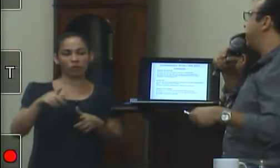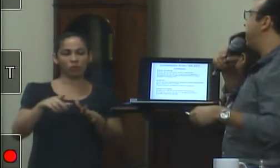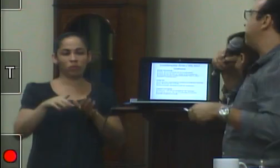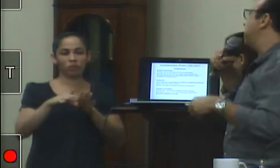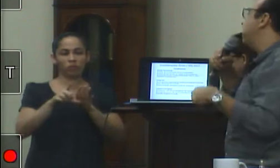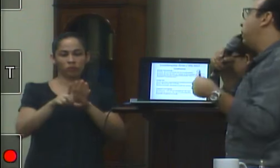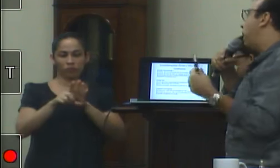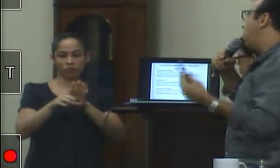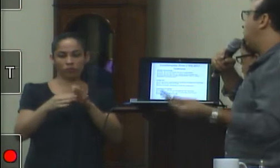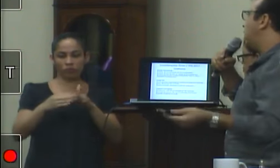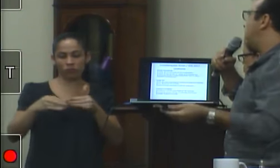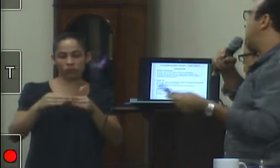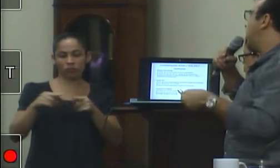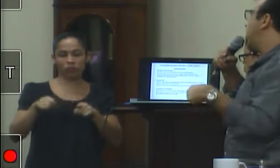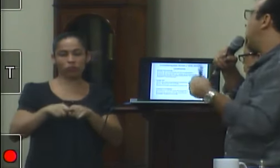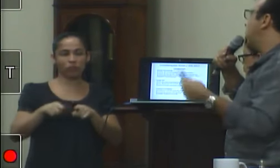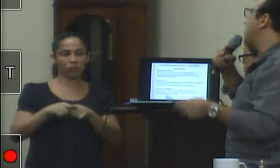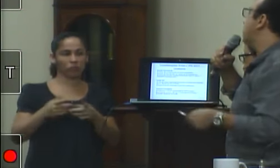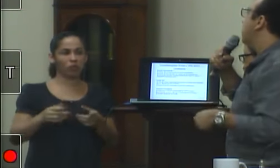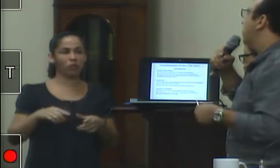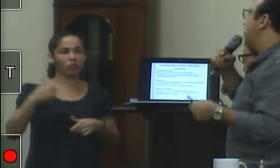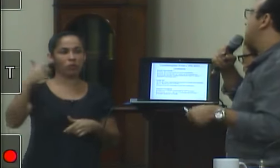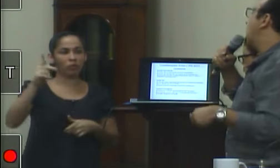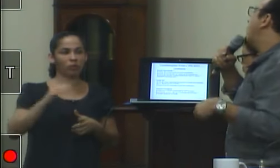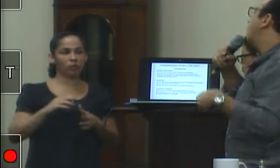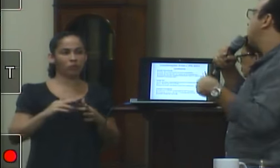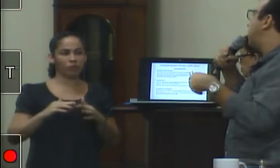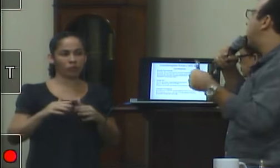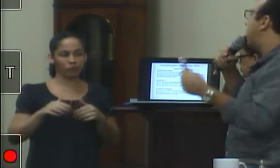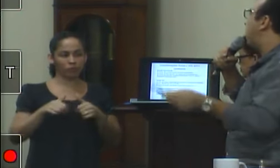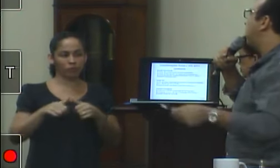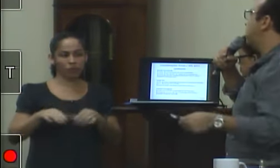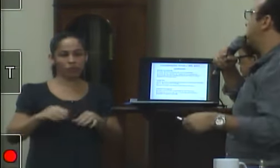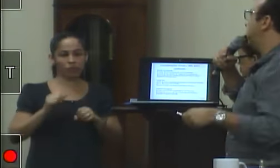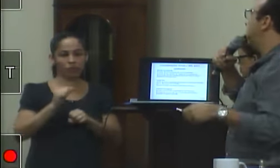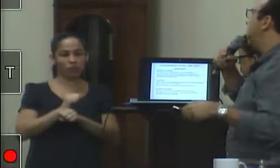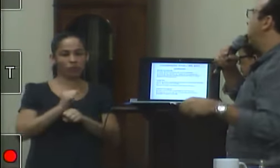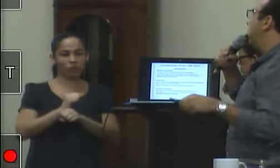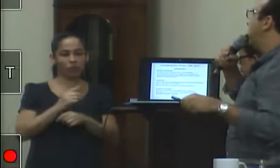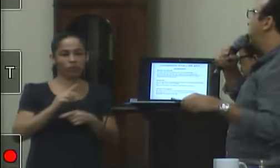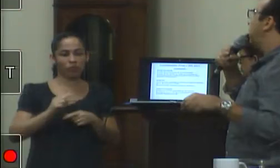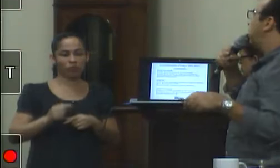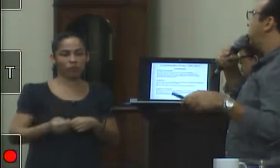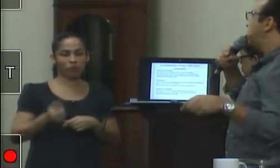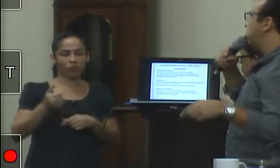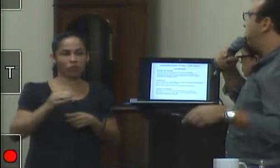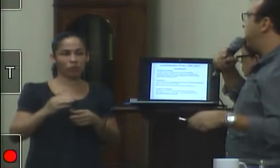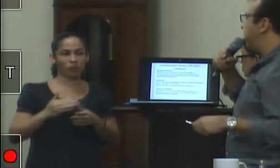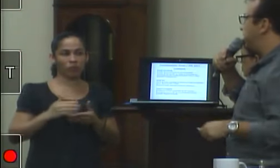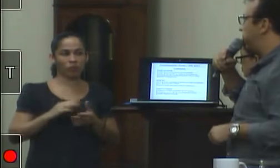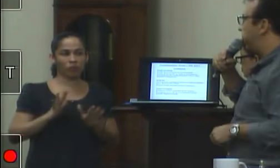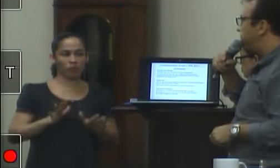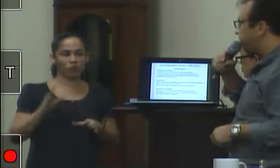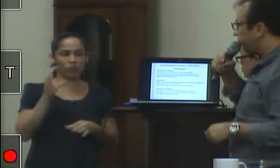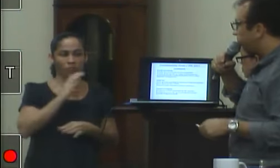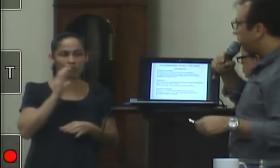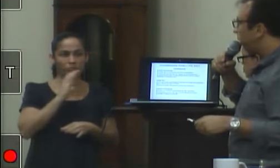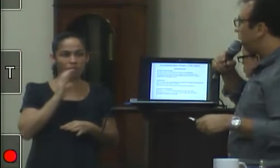diversas áreas acontecendo e outras estão, né, para acontecer. Dentro da urgência e emergência,